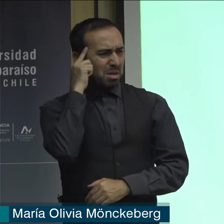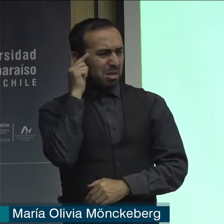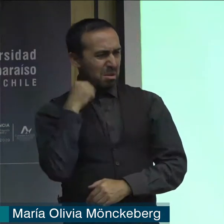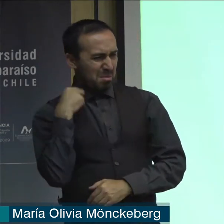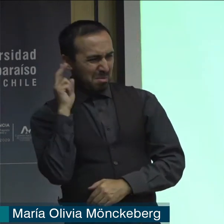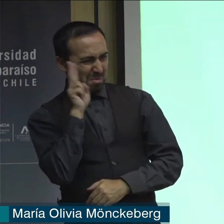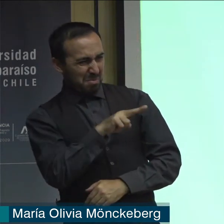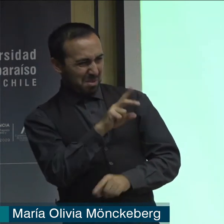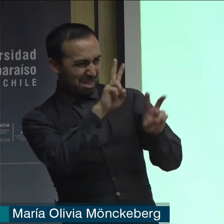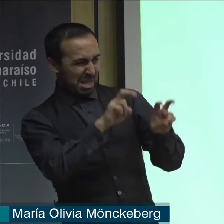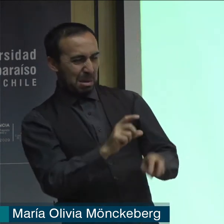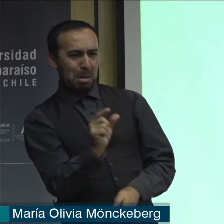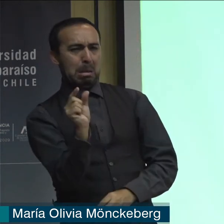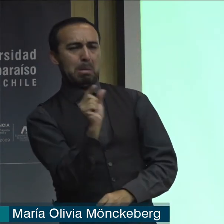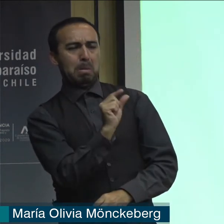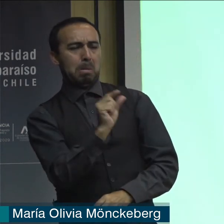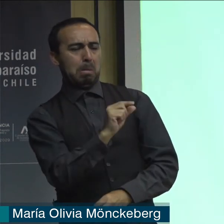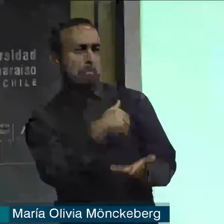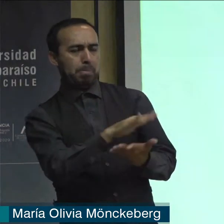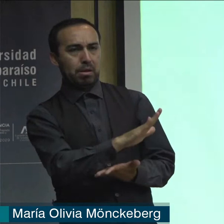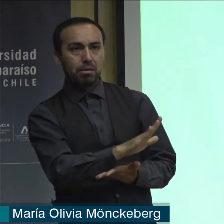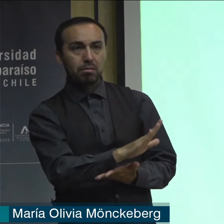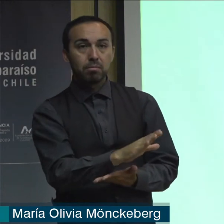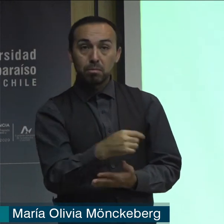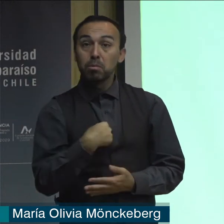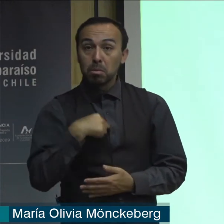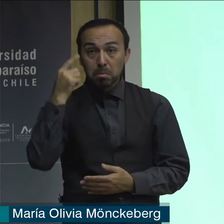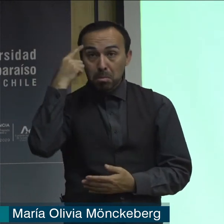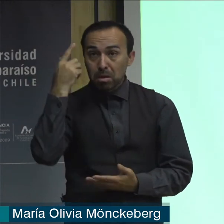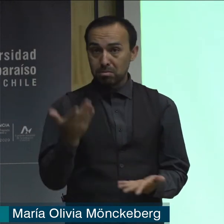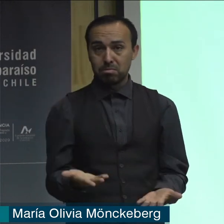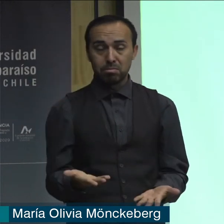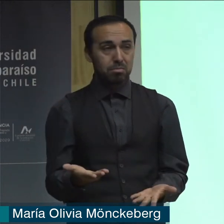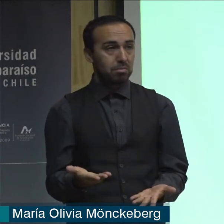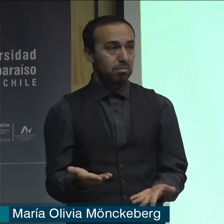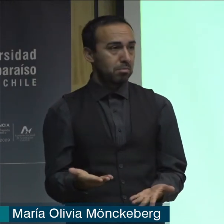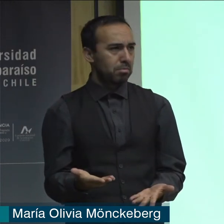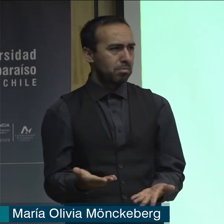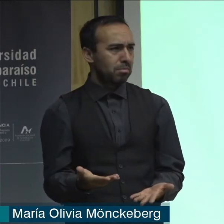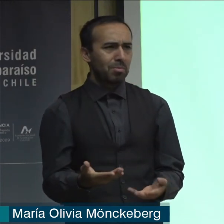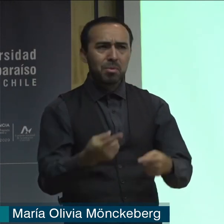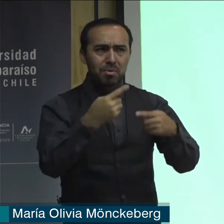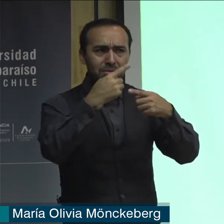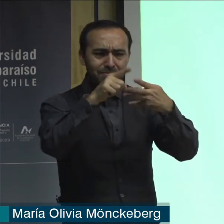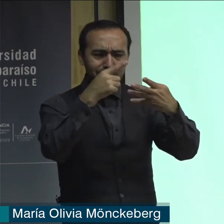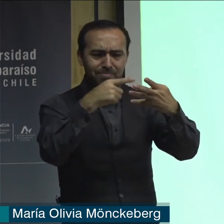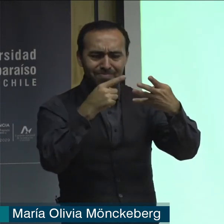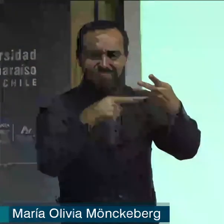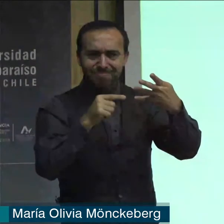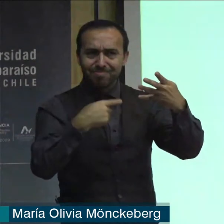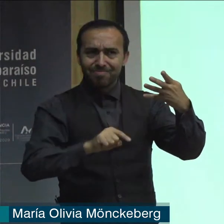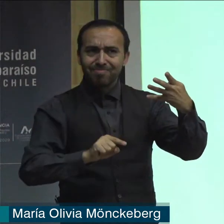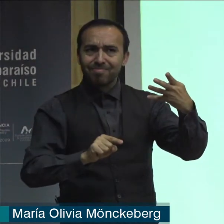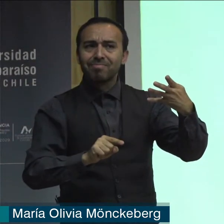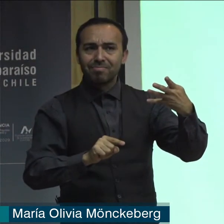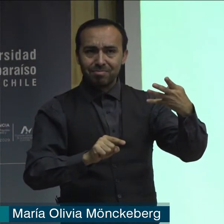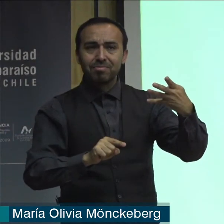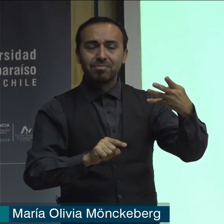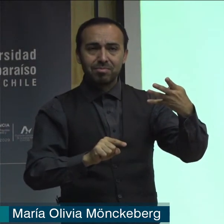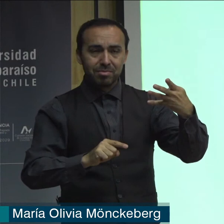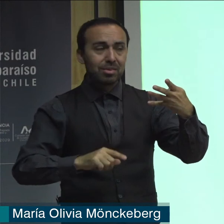importancia me parece a mí a estos temas por varias razones entre otras